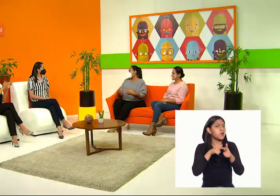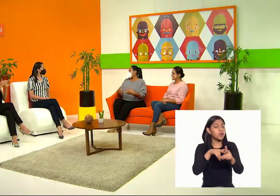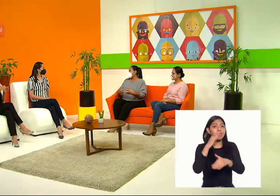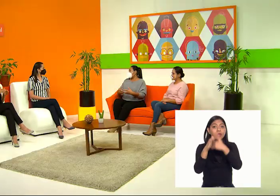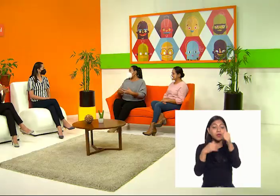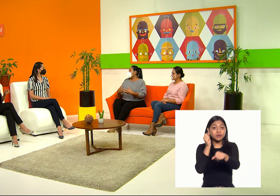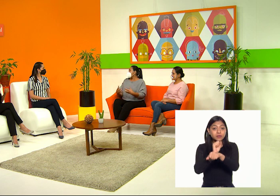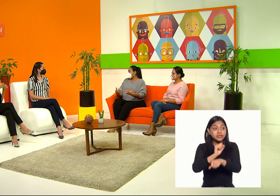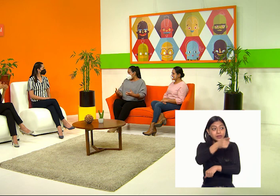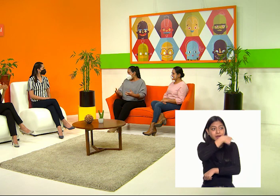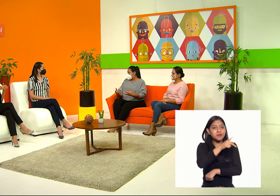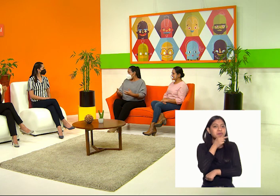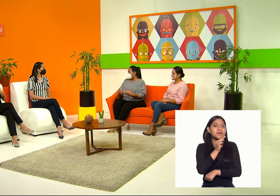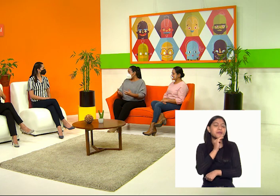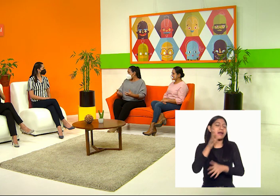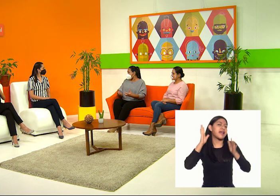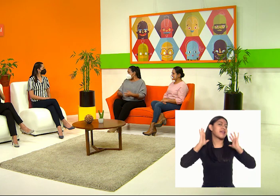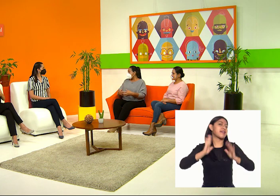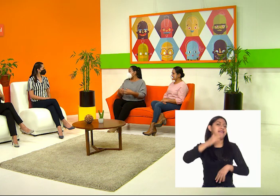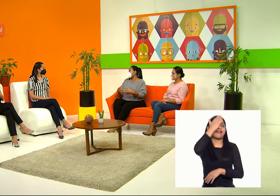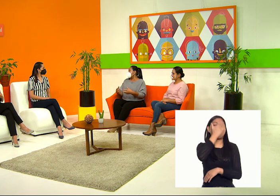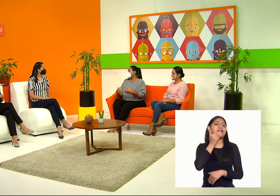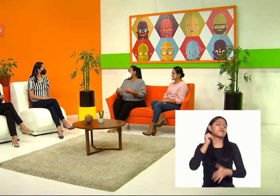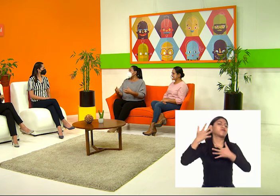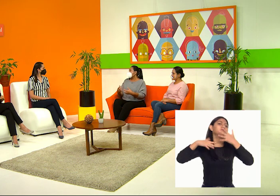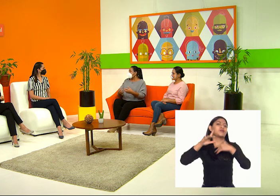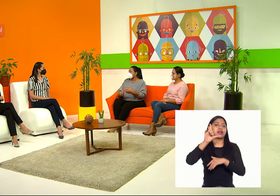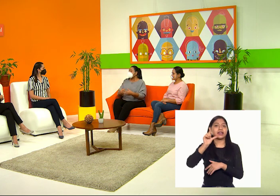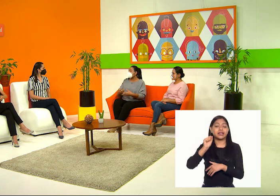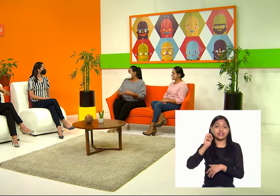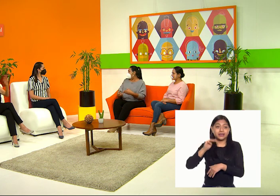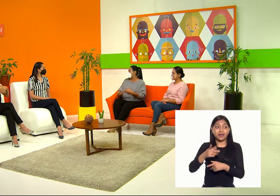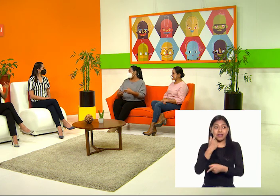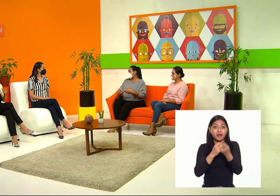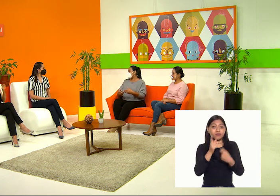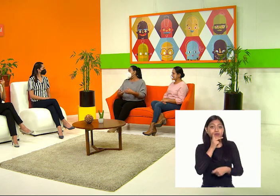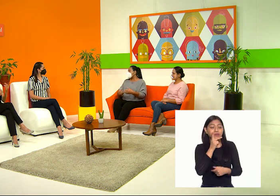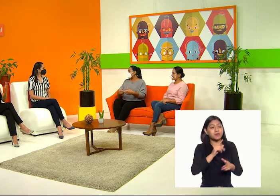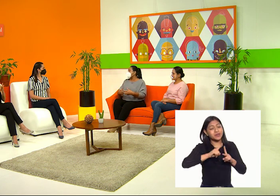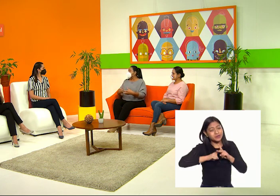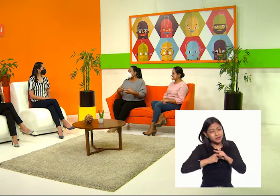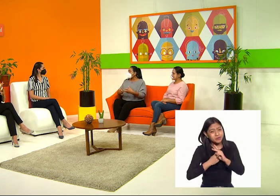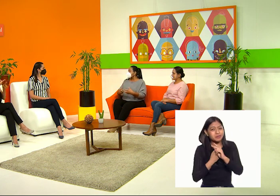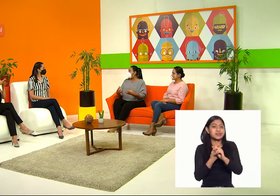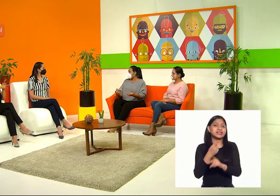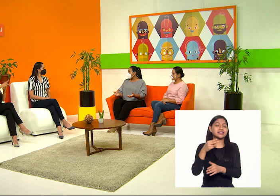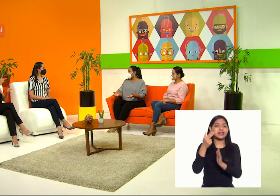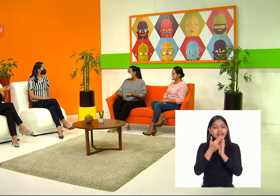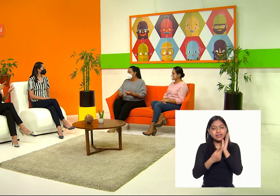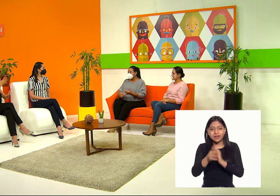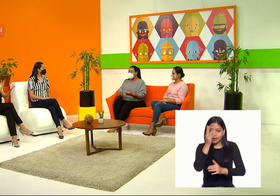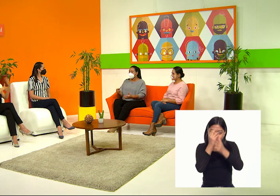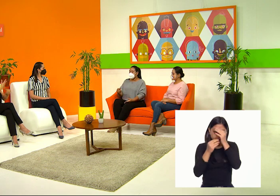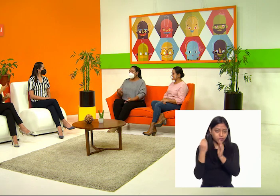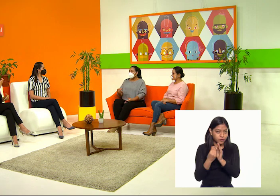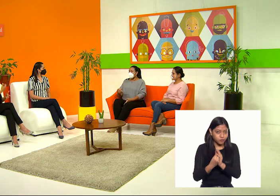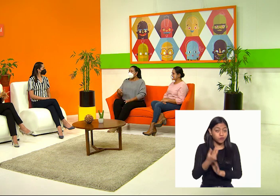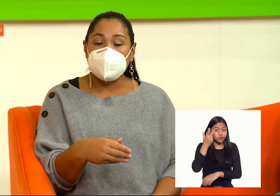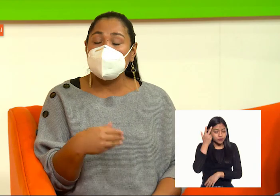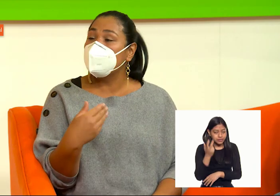súper buenos en lengua de señas, ¿no? Pero hay unos que son nuevos y empiezan en el taller y entonces eso también les ayuda